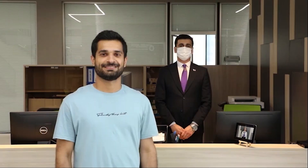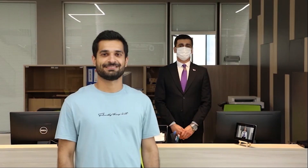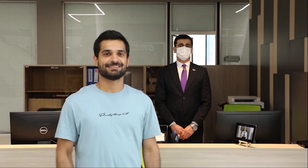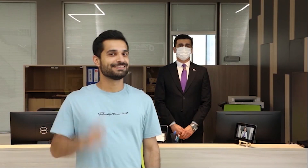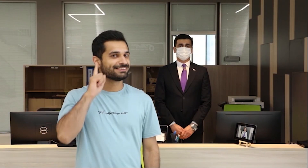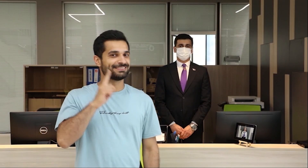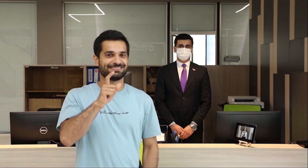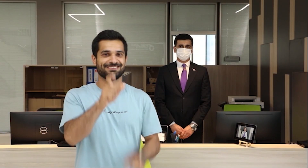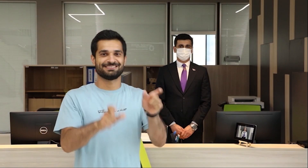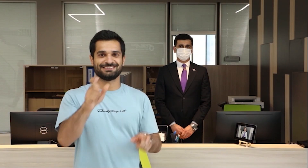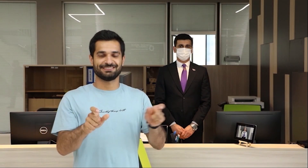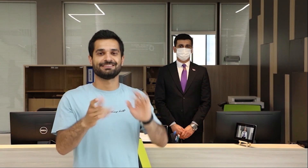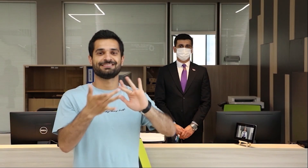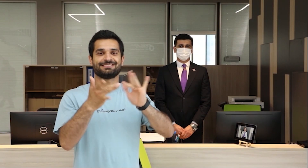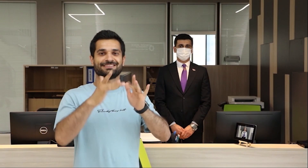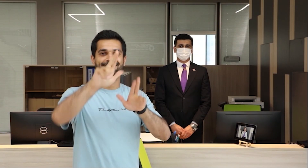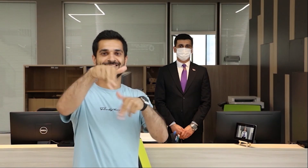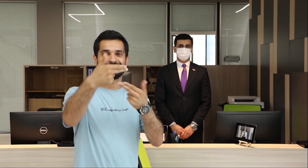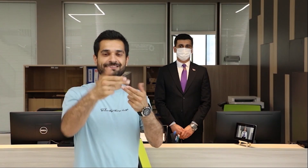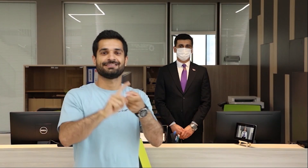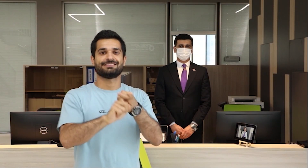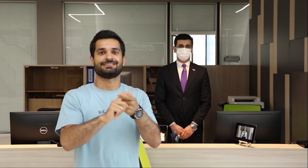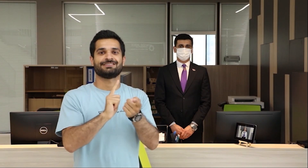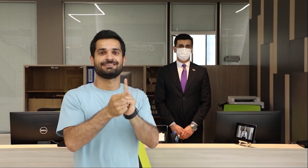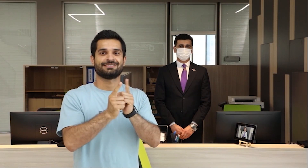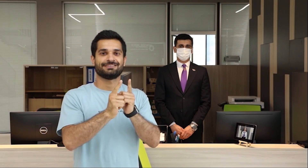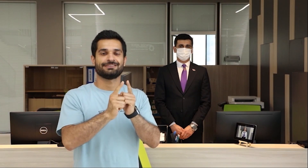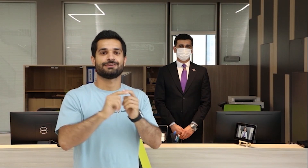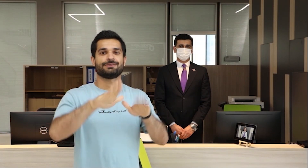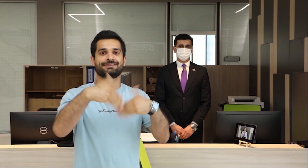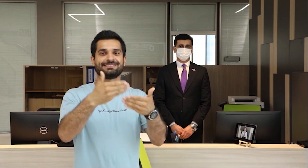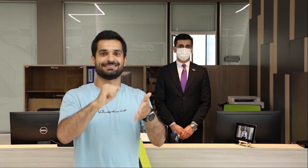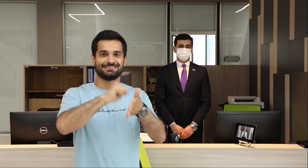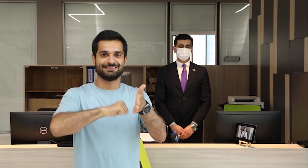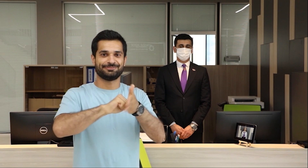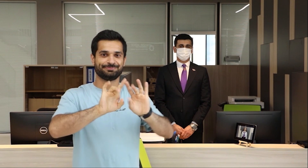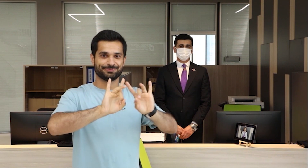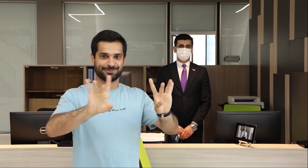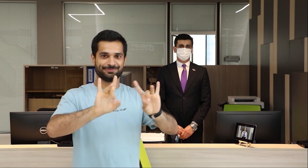Burada isə video bağlantı vasitəsilə surdo tərcüməçiyə müraciətinin məqsədini deyir.